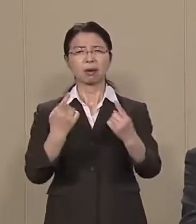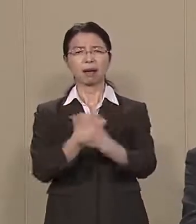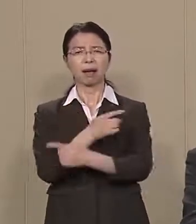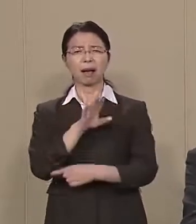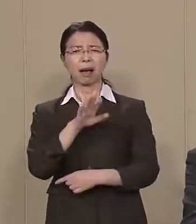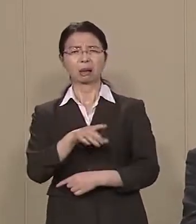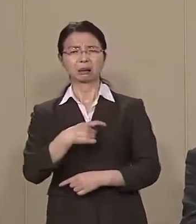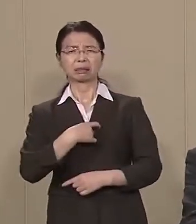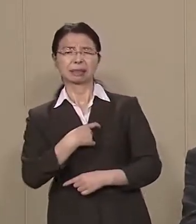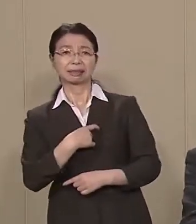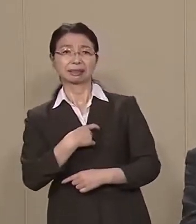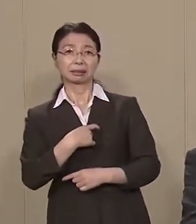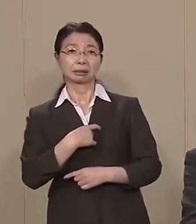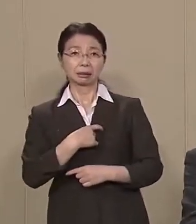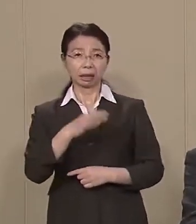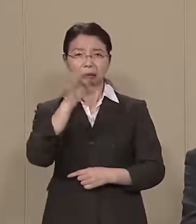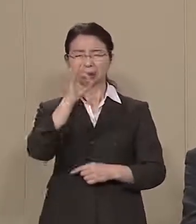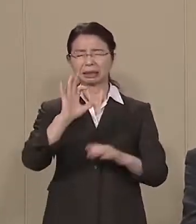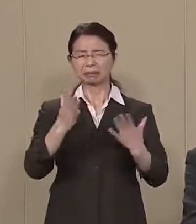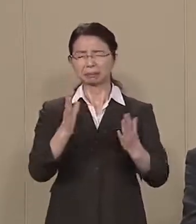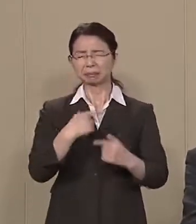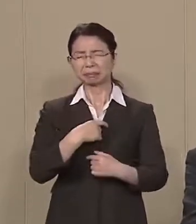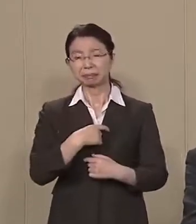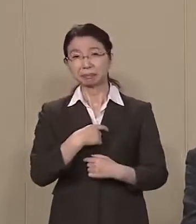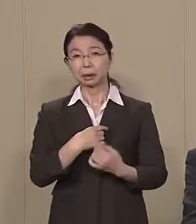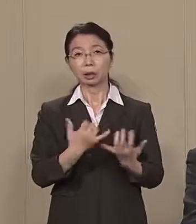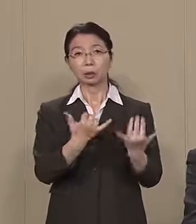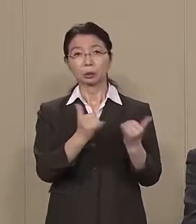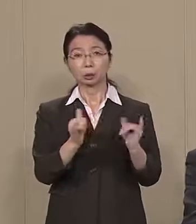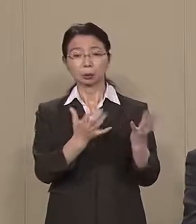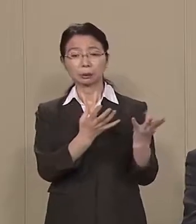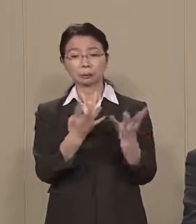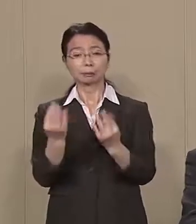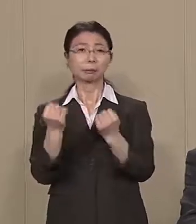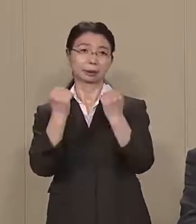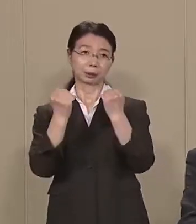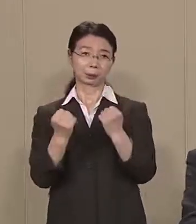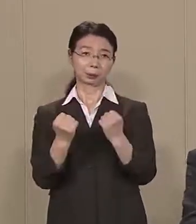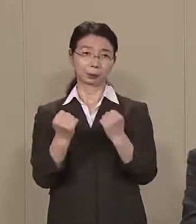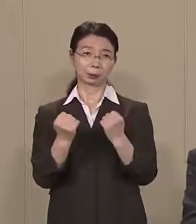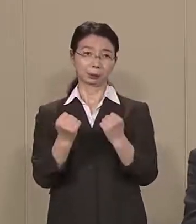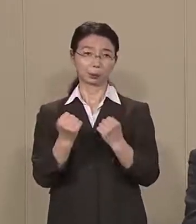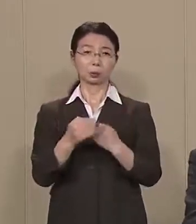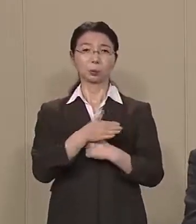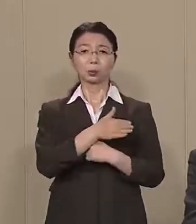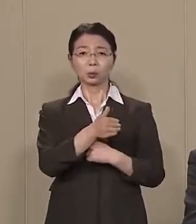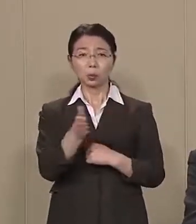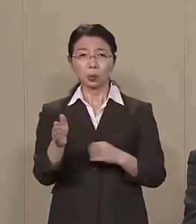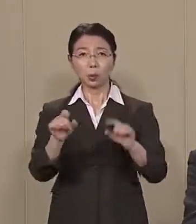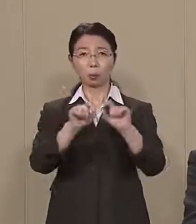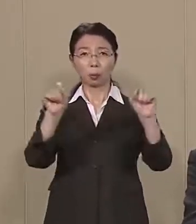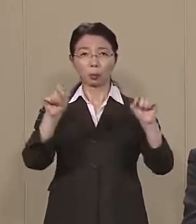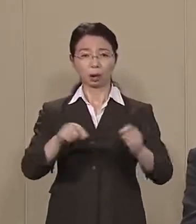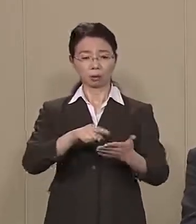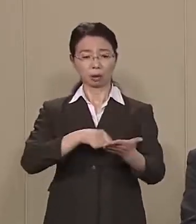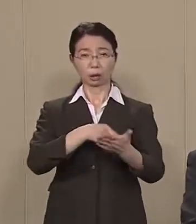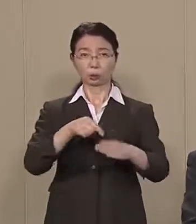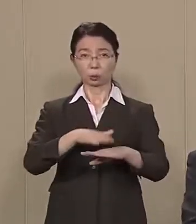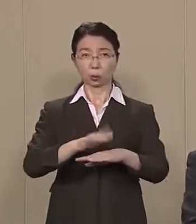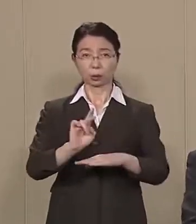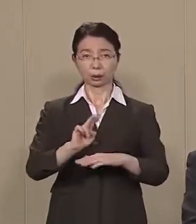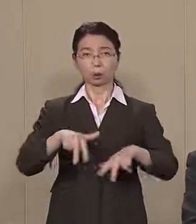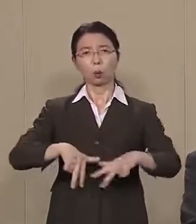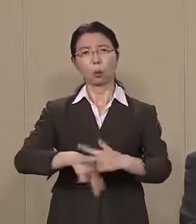餌理由で見たくないという方が大勢いますこれらの問題を解決するには